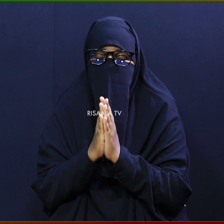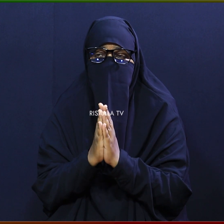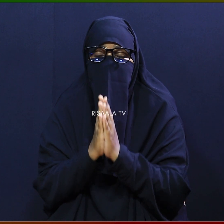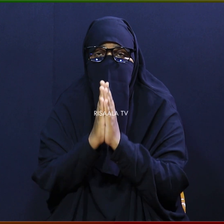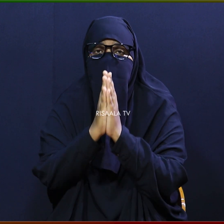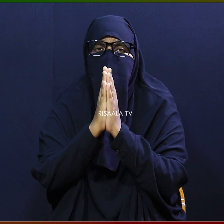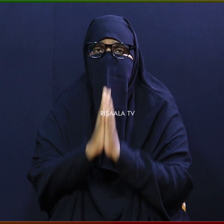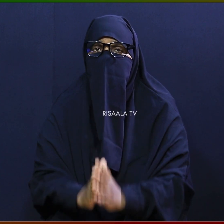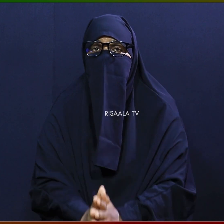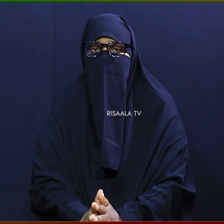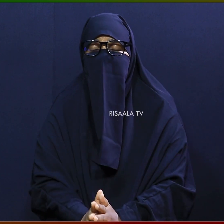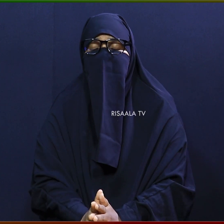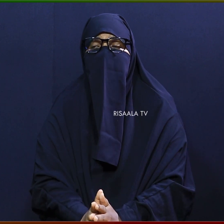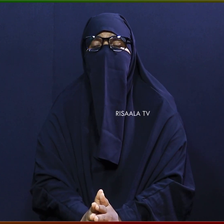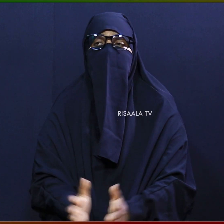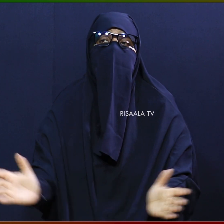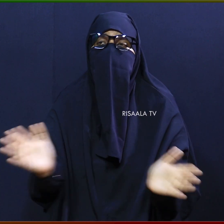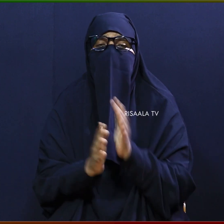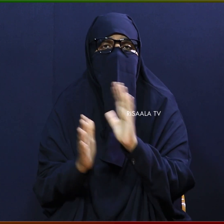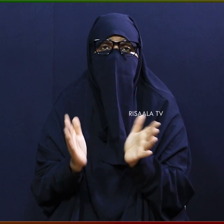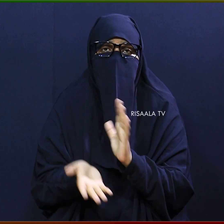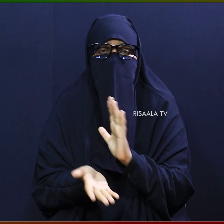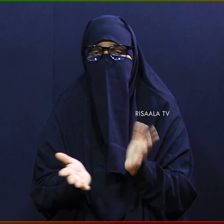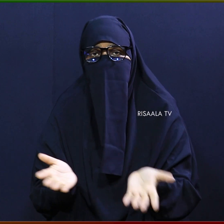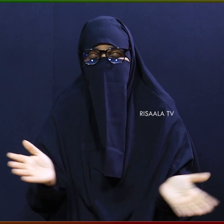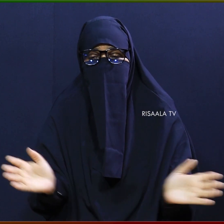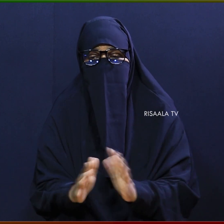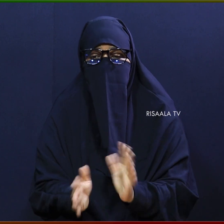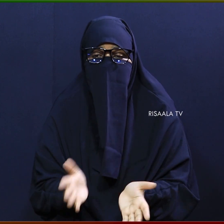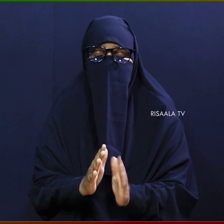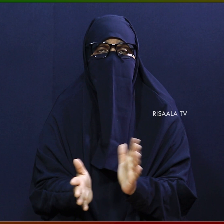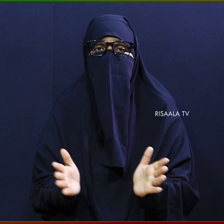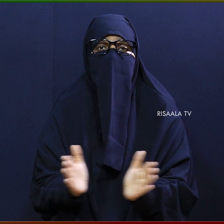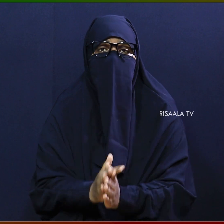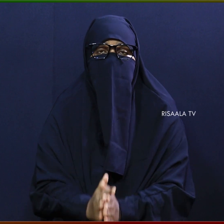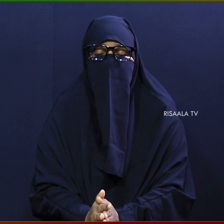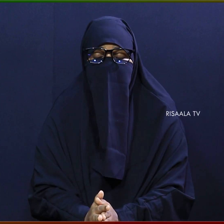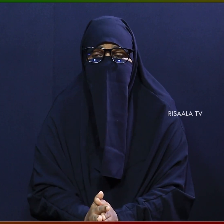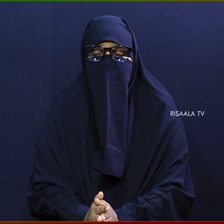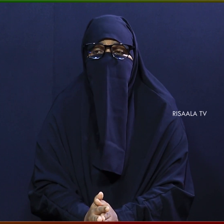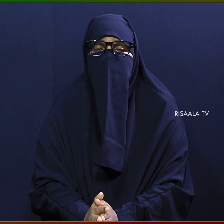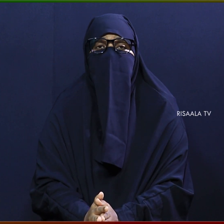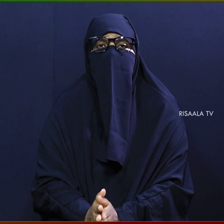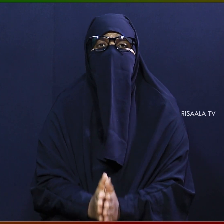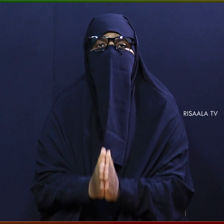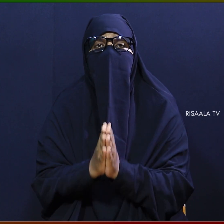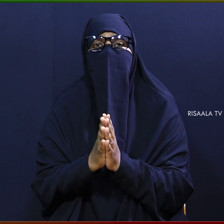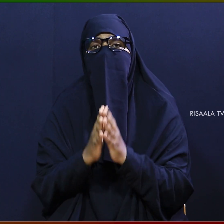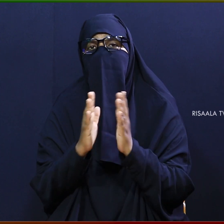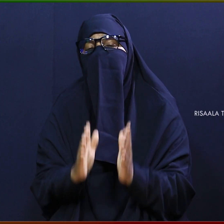Soomaaliyeedana midabkeen waa maarin markii la isku soo dadaray average-ka midabka Soomaali celcelis waa maarin okay rageenina inta badan